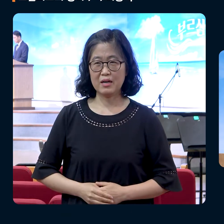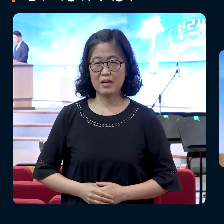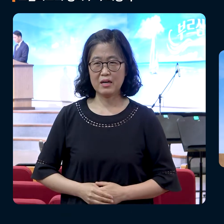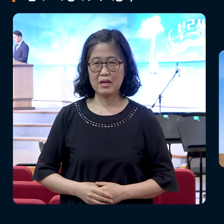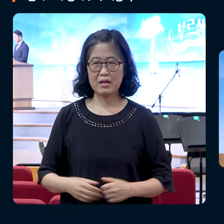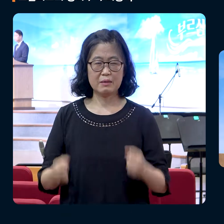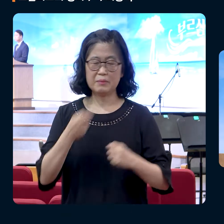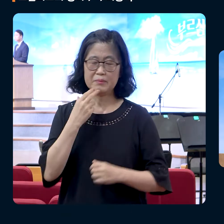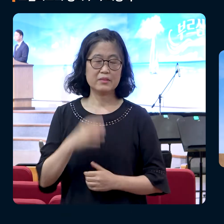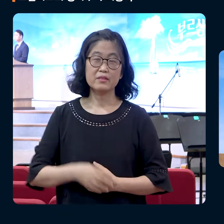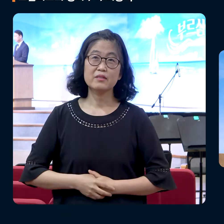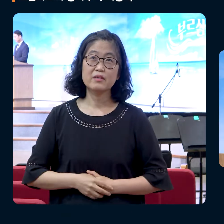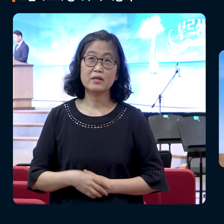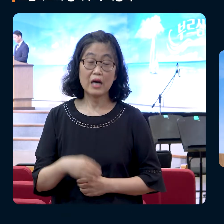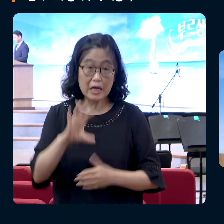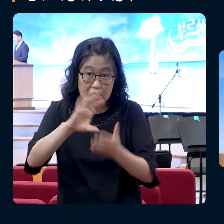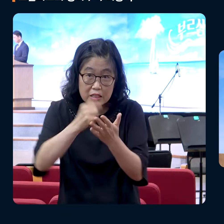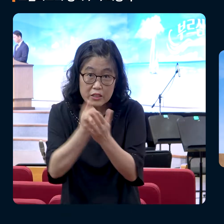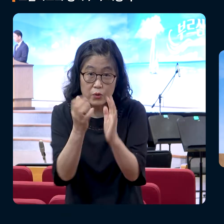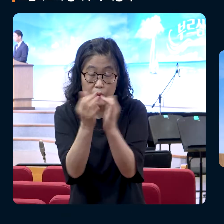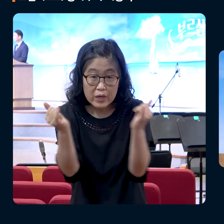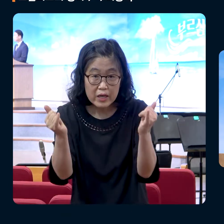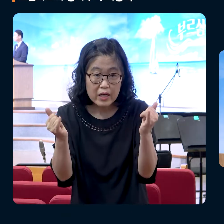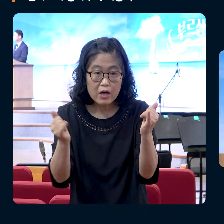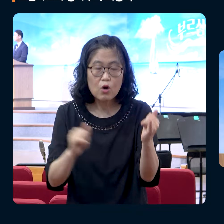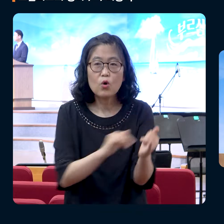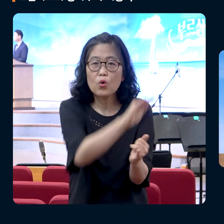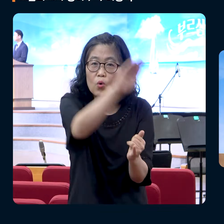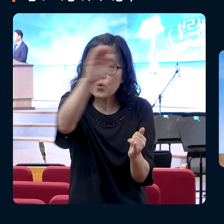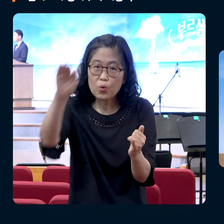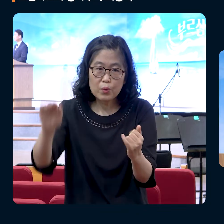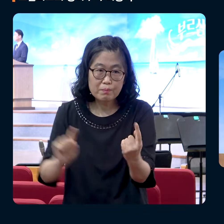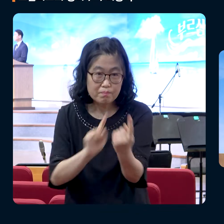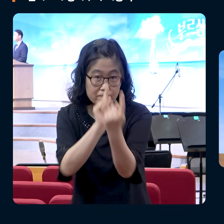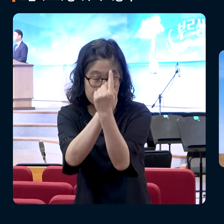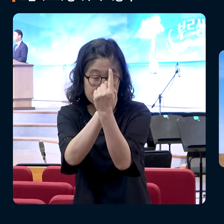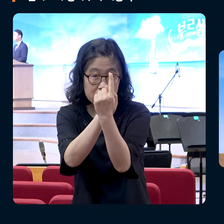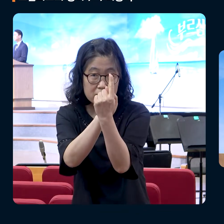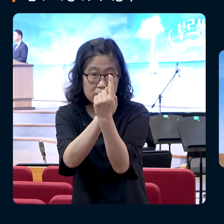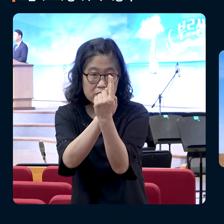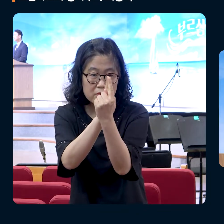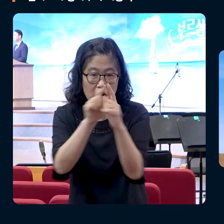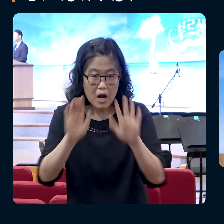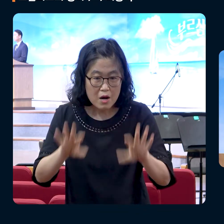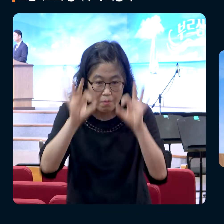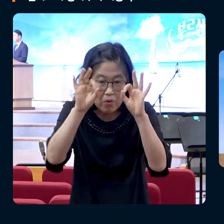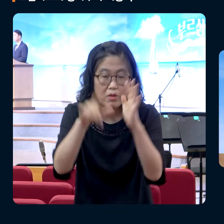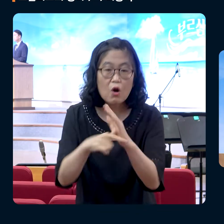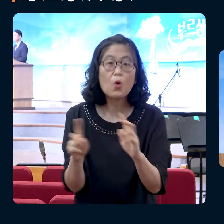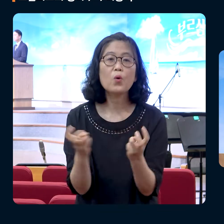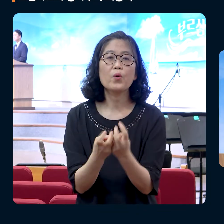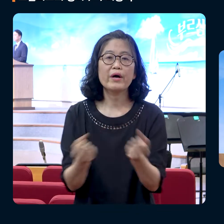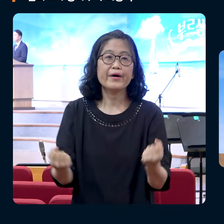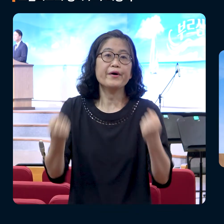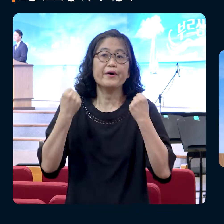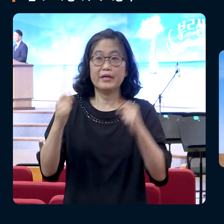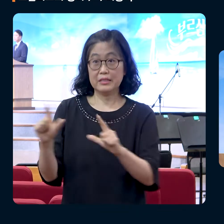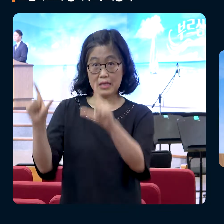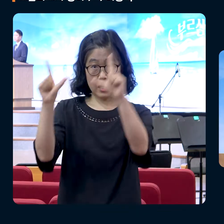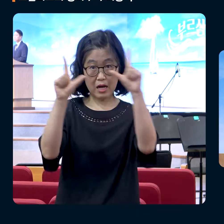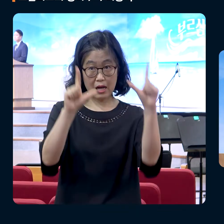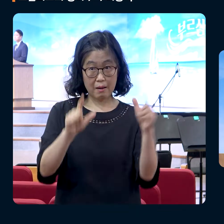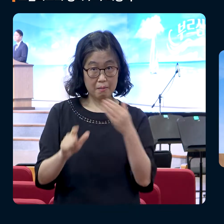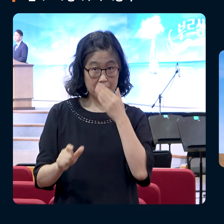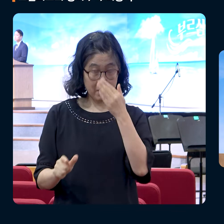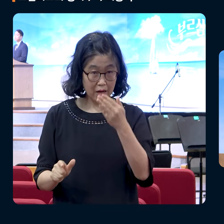있죠. 그리스도인으로서 오늘 우리가 마주하고 있는 현실을 건강하게 어떻게 살아갈 것인가 라고 고민하는 것은